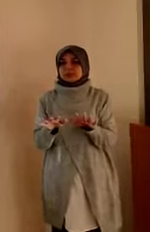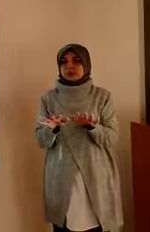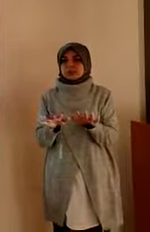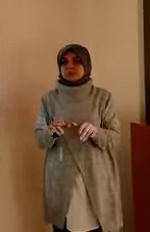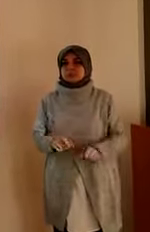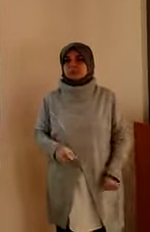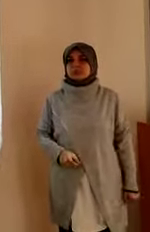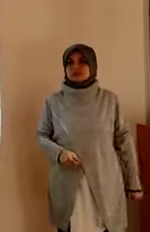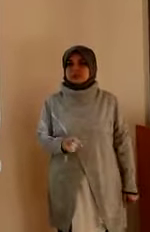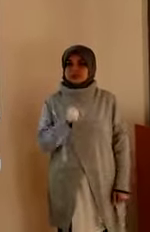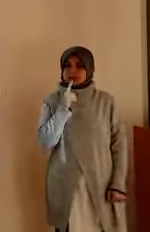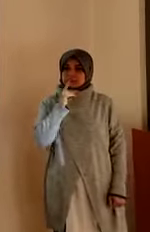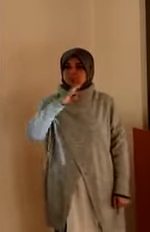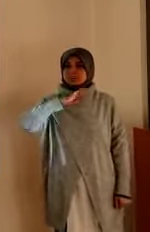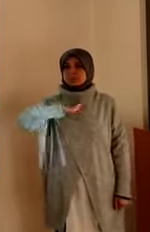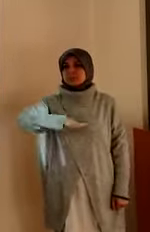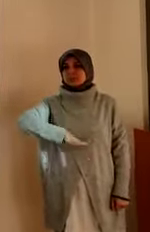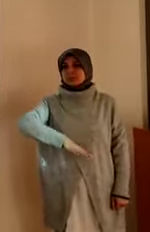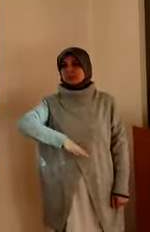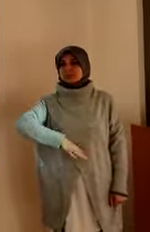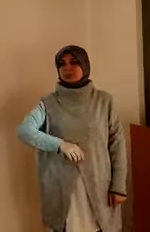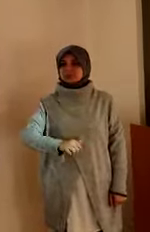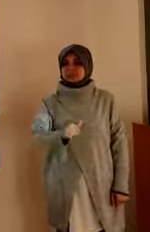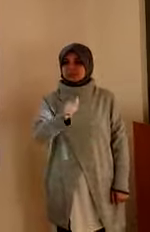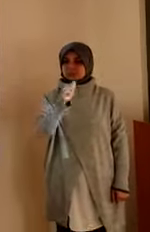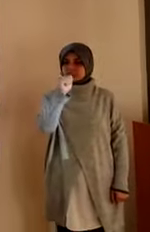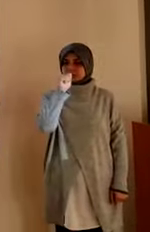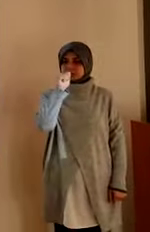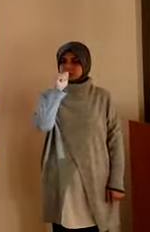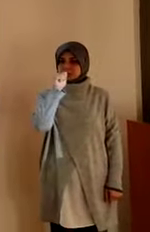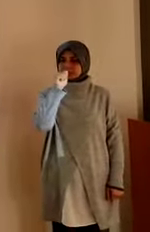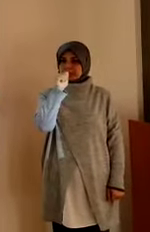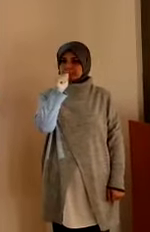ısınmak, içine atmak, içmek,